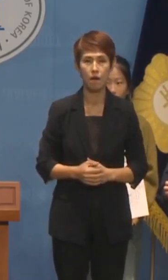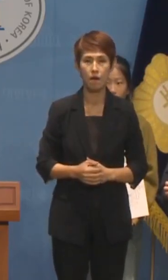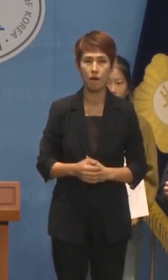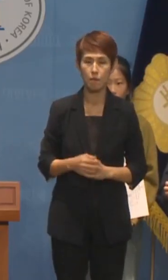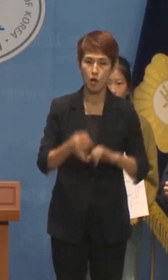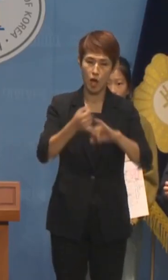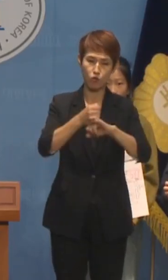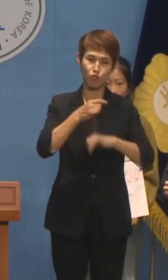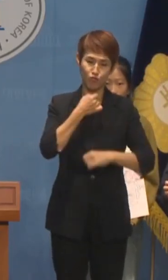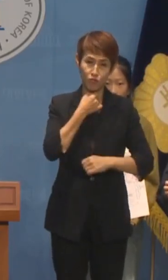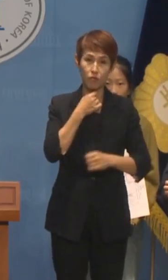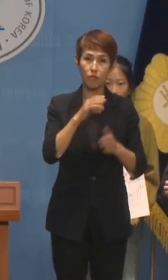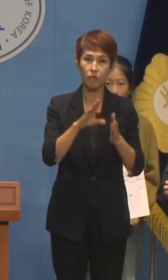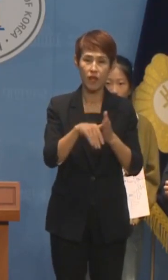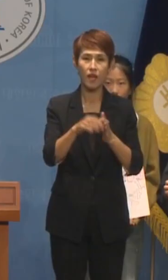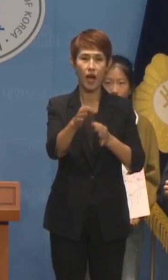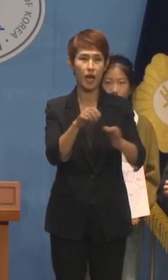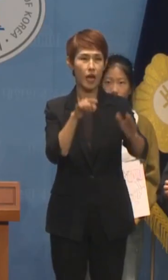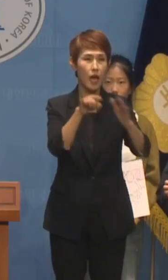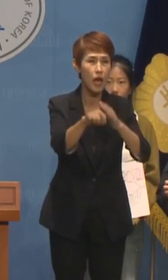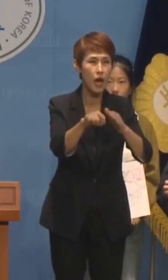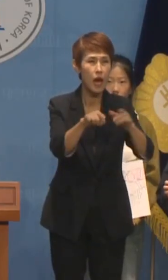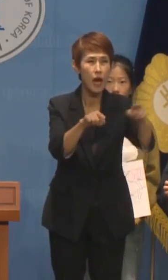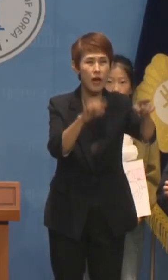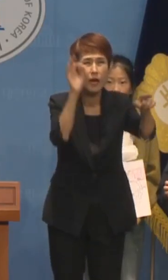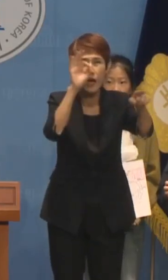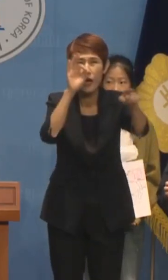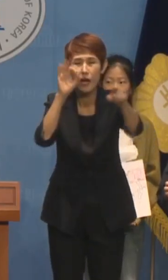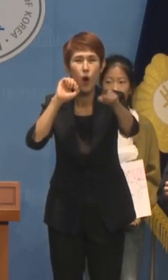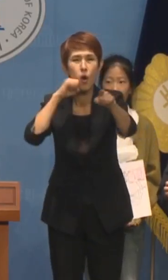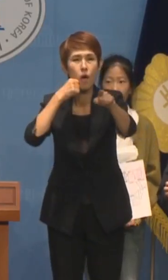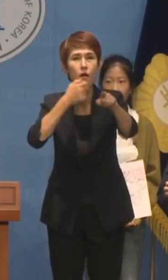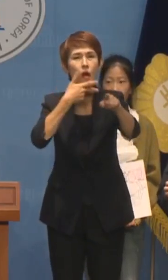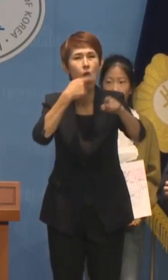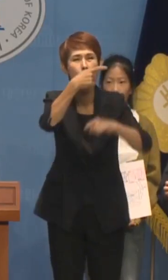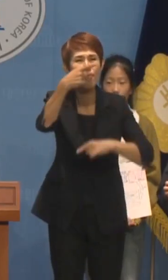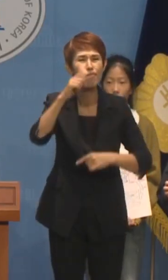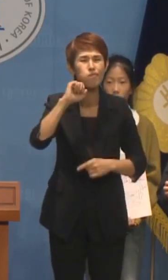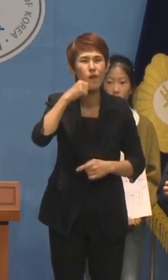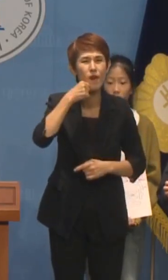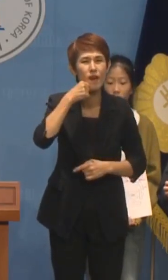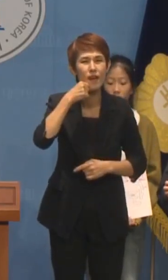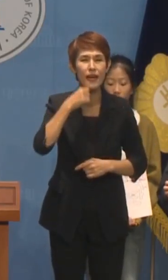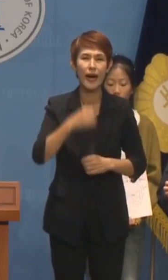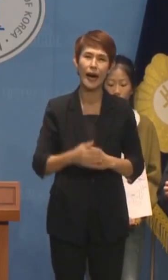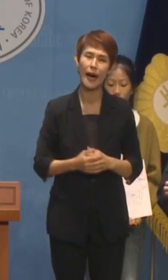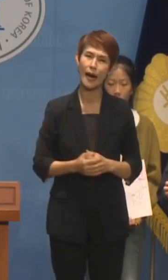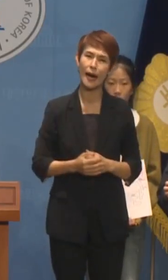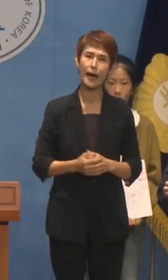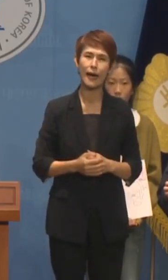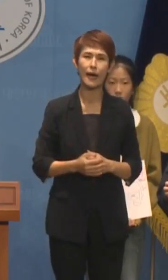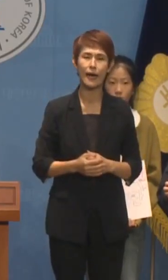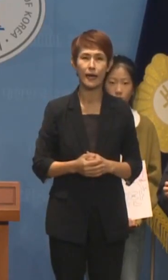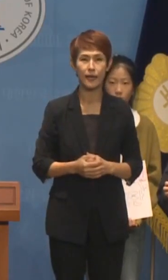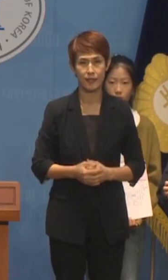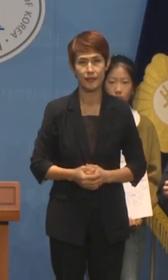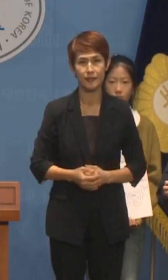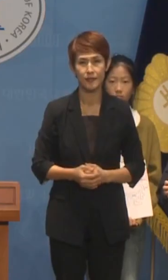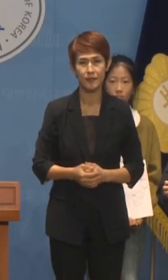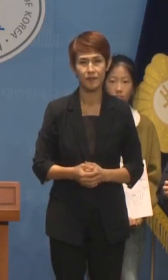약속을 정할 때 가게를 찾느라 시간이 오래 걸렸고, 단순한 영어 단어도 어려운 경우가 있다고